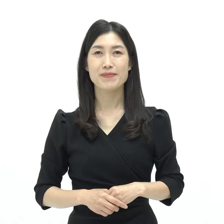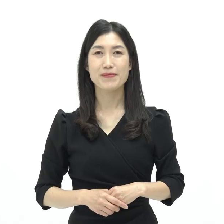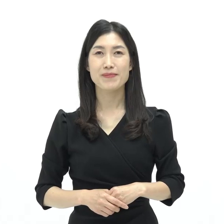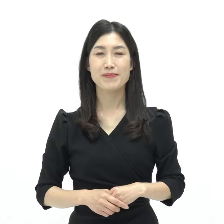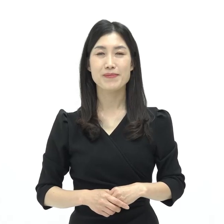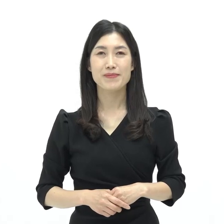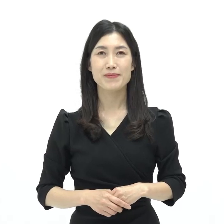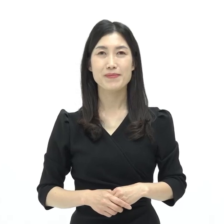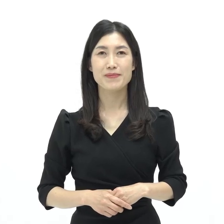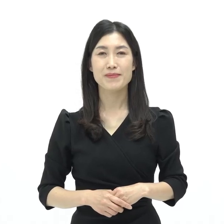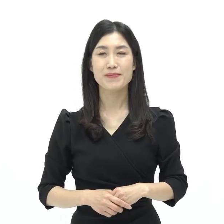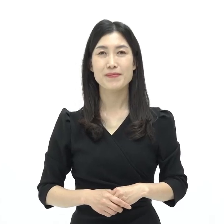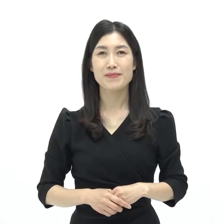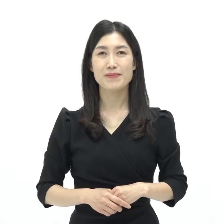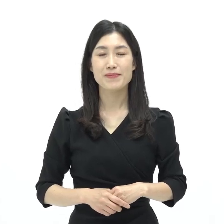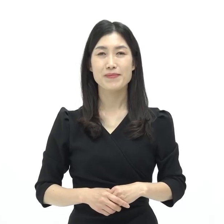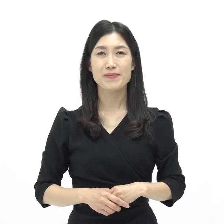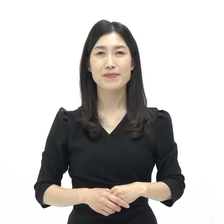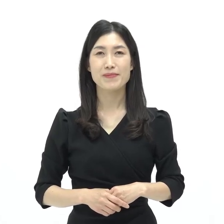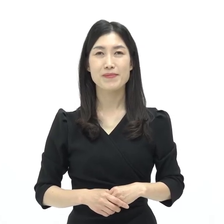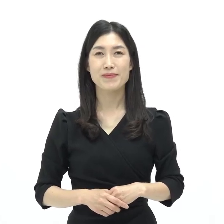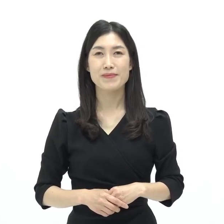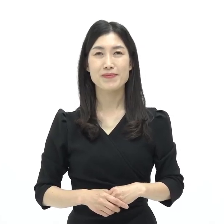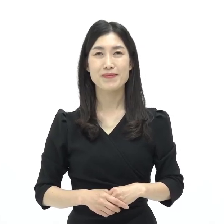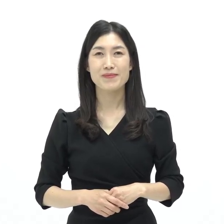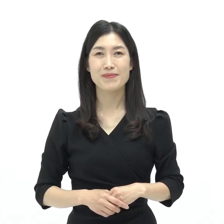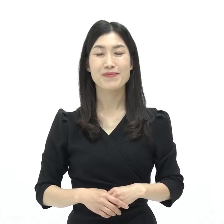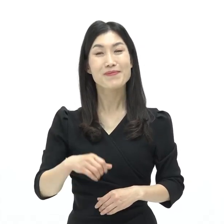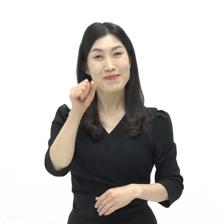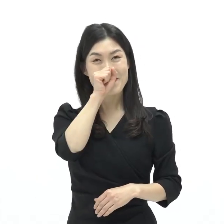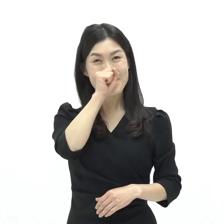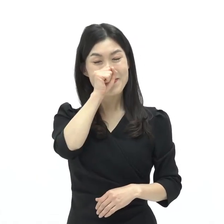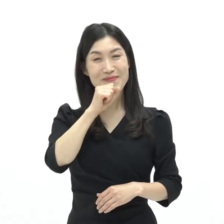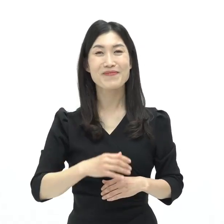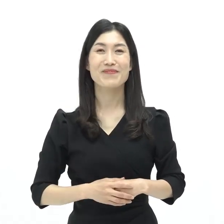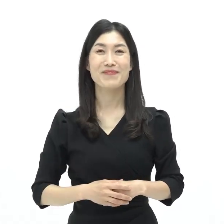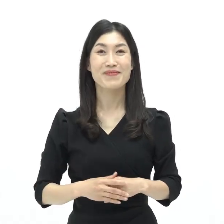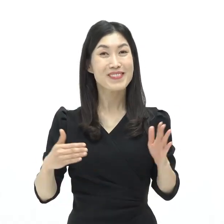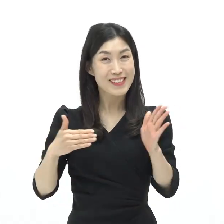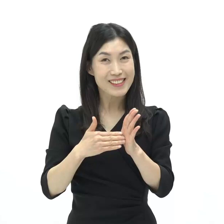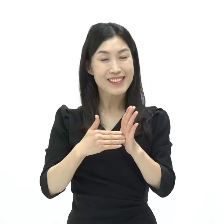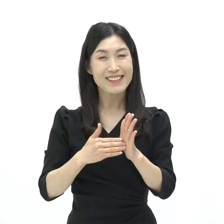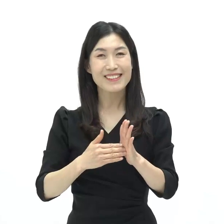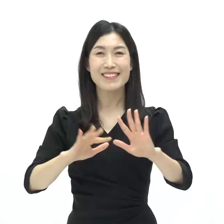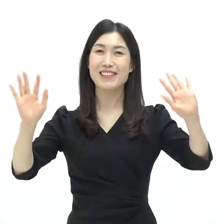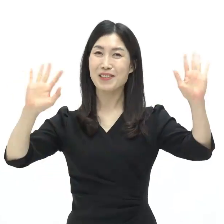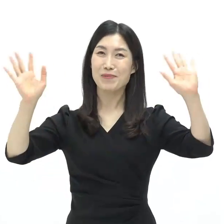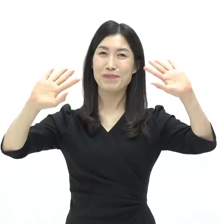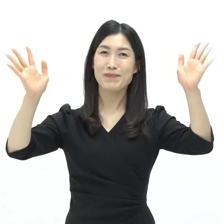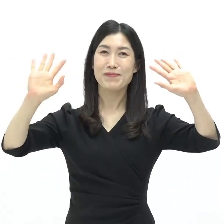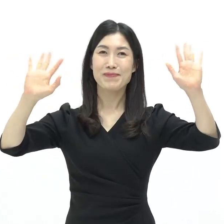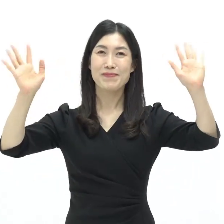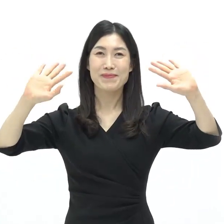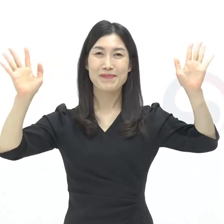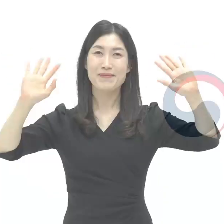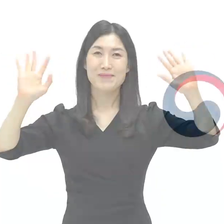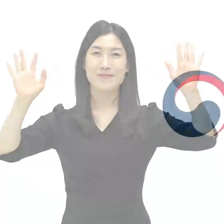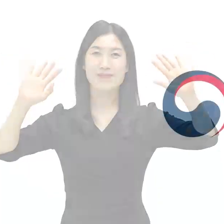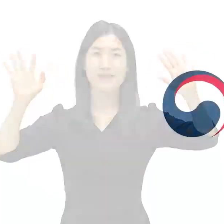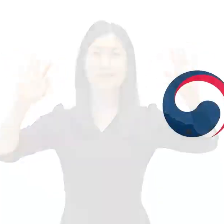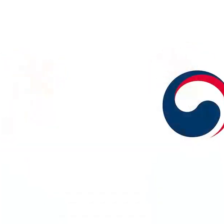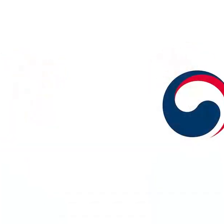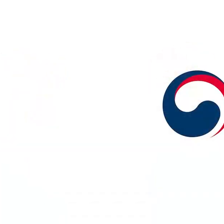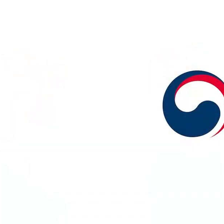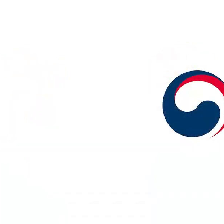즐거웠어요. 저도요. 다음에도 저희랑 같이 공부해요. 좋아요. 그럼 안녕.